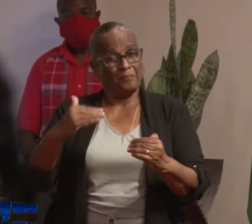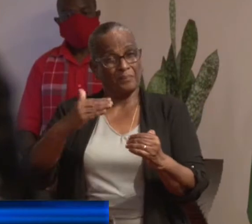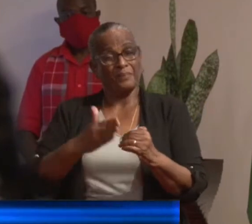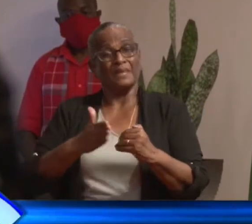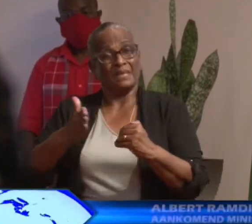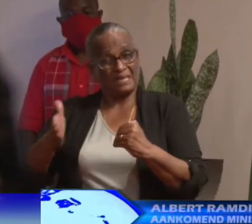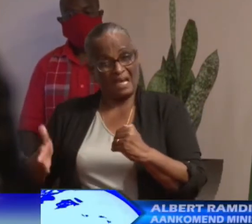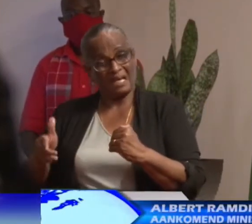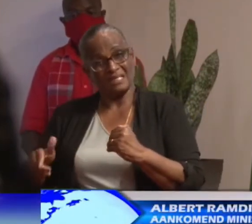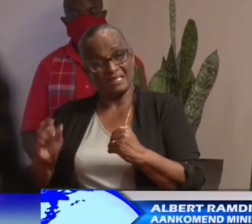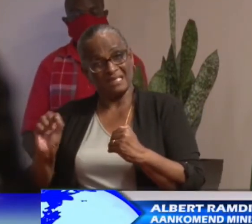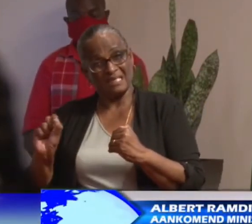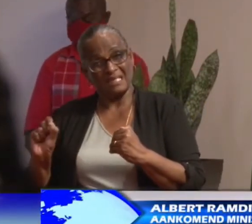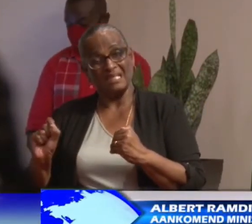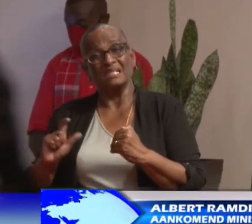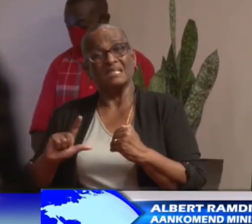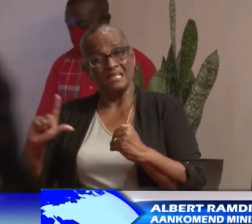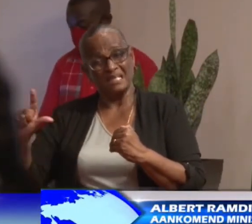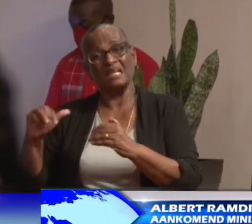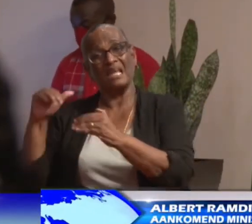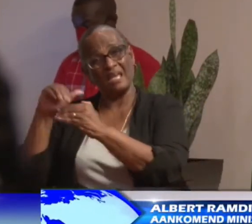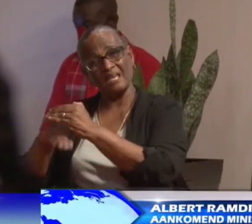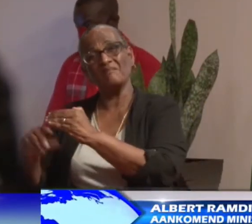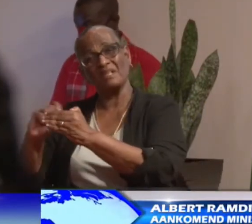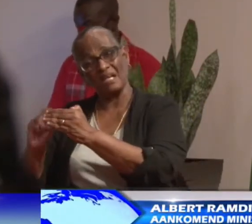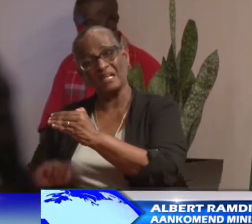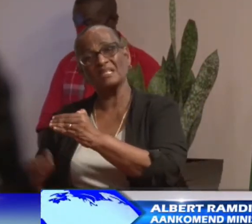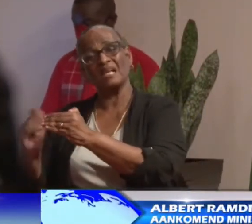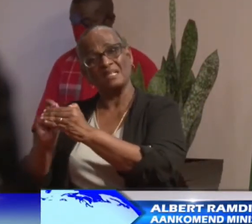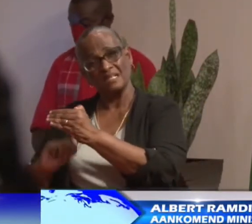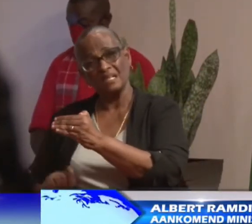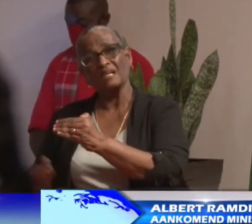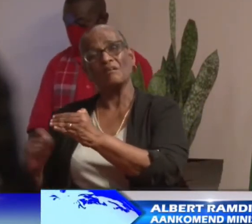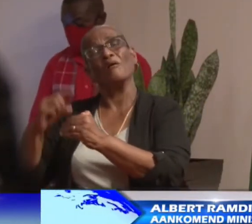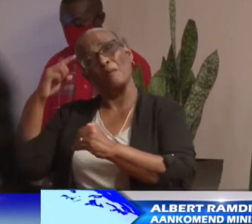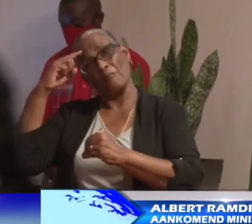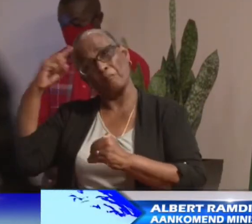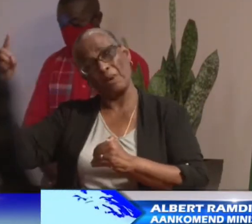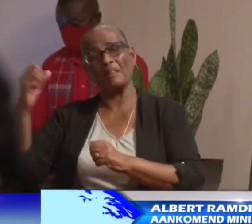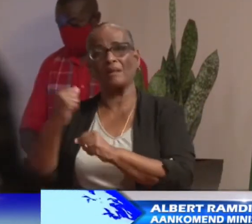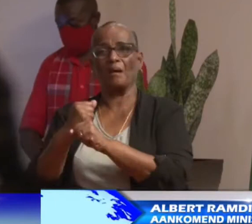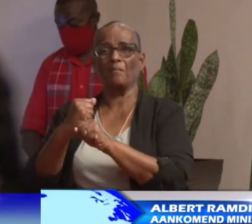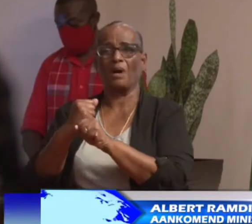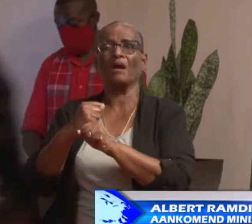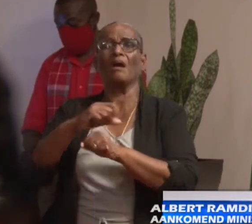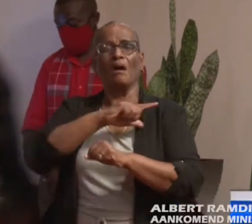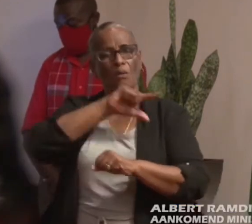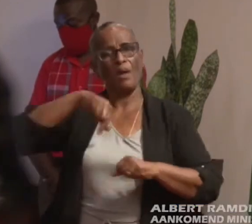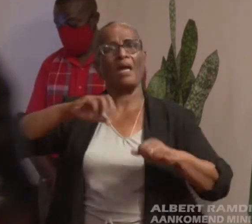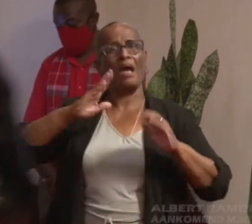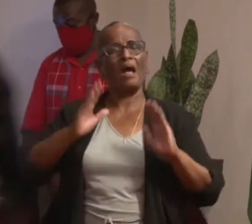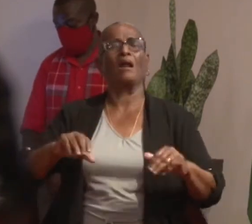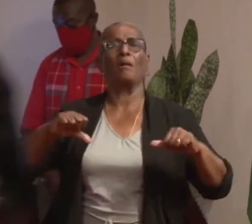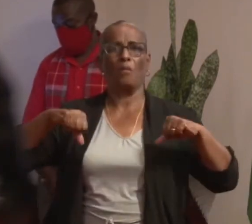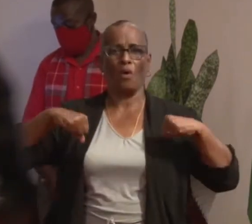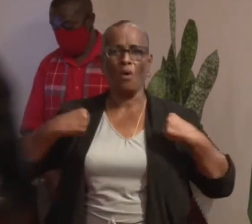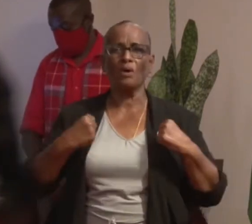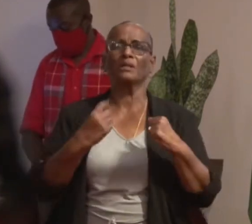deze typering en inventarisatie en het maken van een plan, wij inmiddels begonnen zijn met een